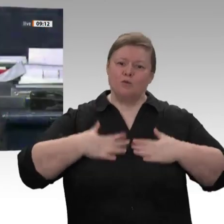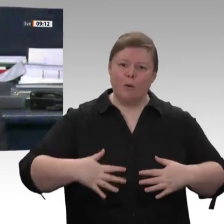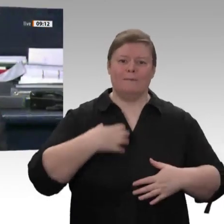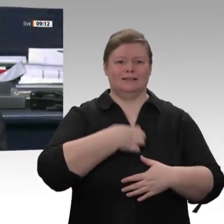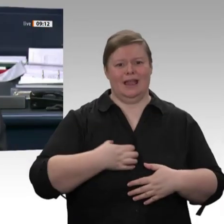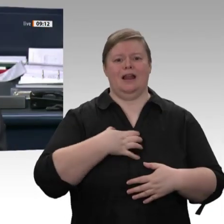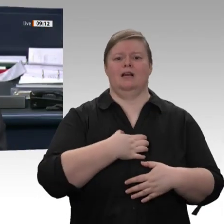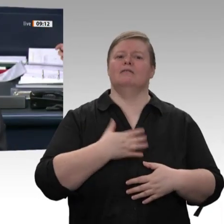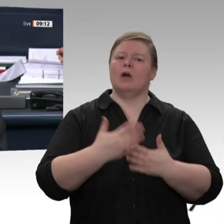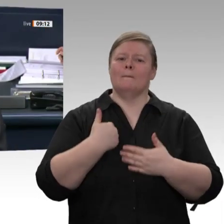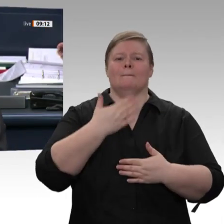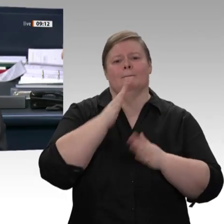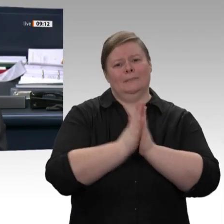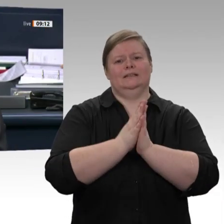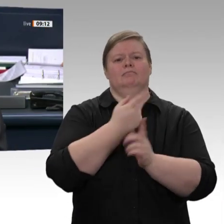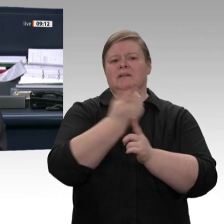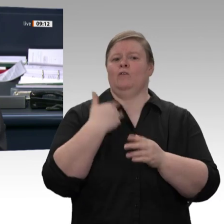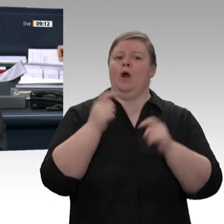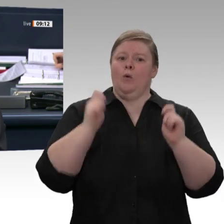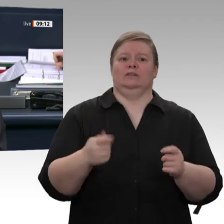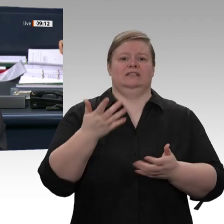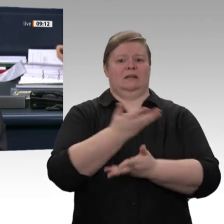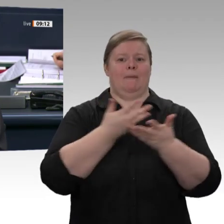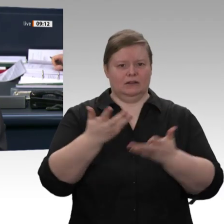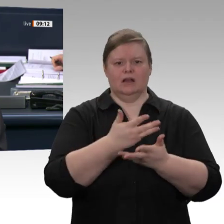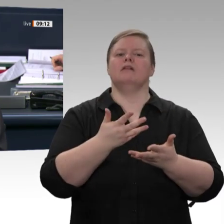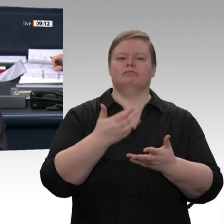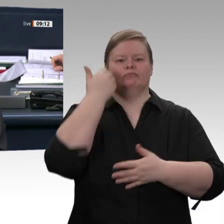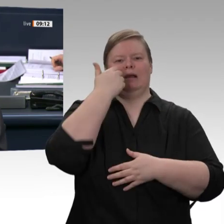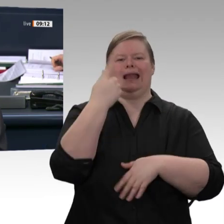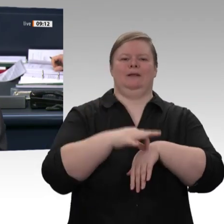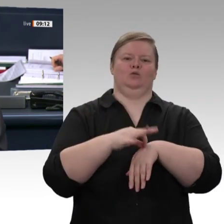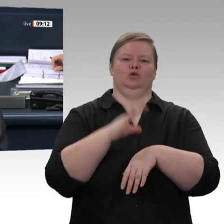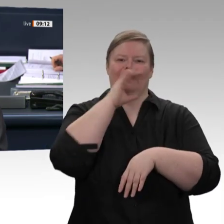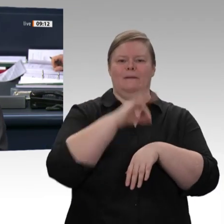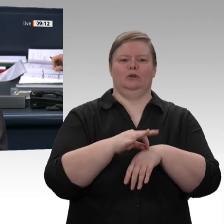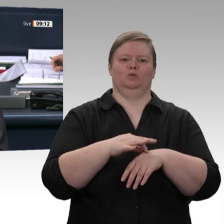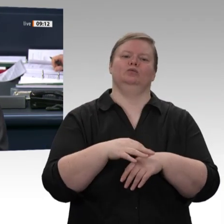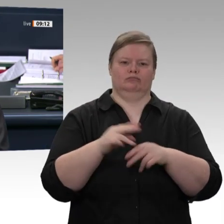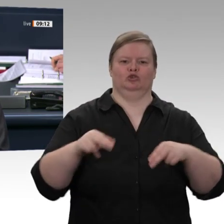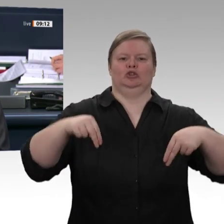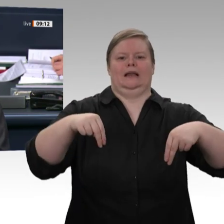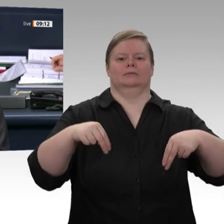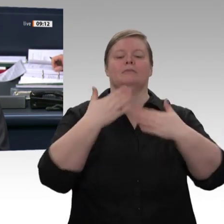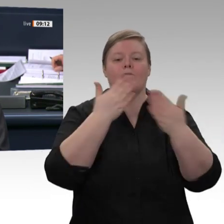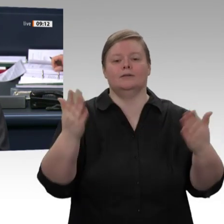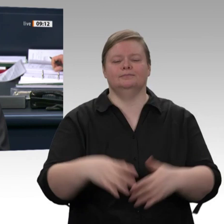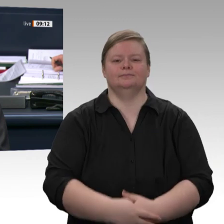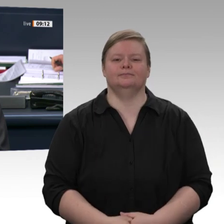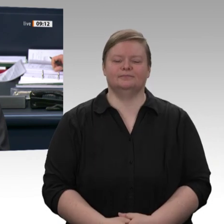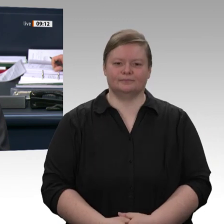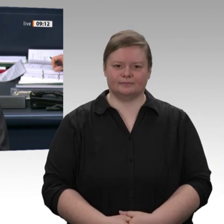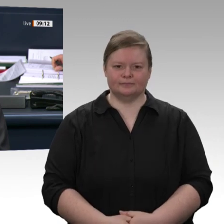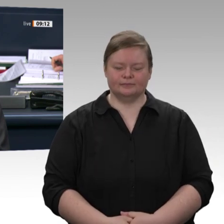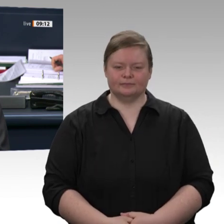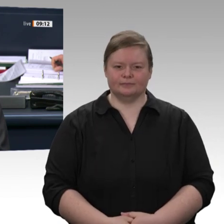Bevor wir in die Tagesordnung eintreten, muss ich noch folgende interfraktionell vereinbarte Änderungen mitteilen. Die